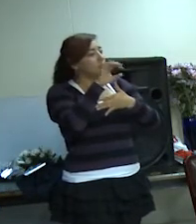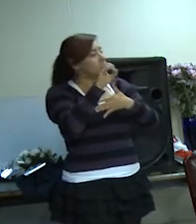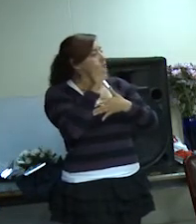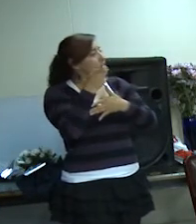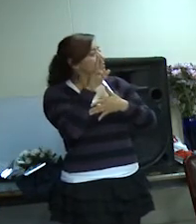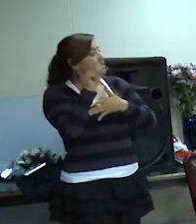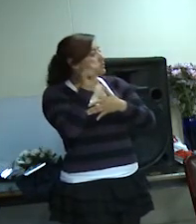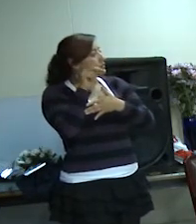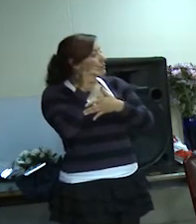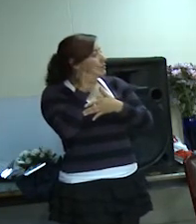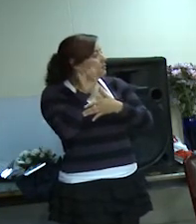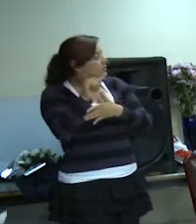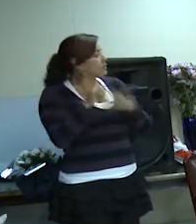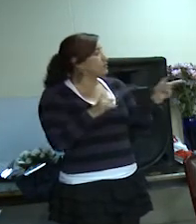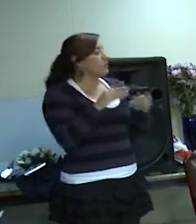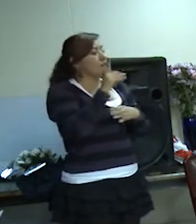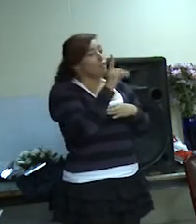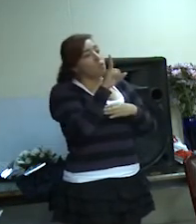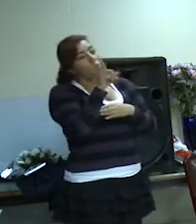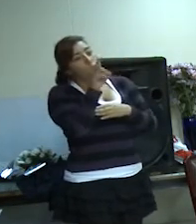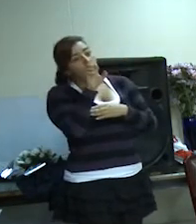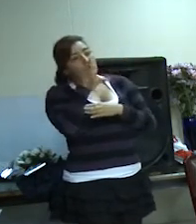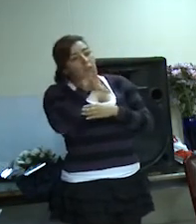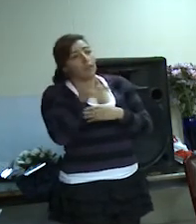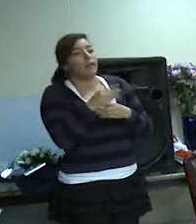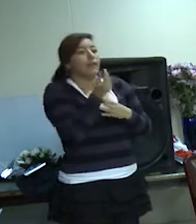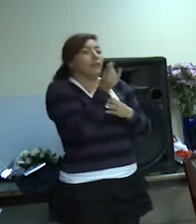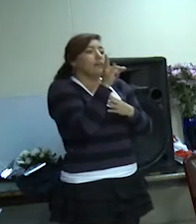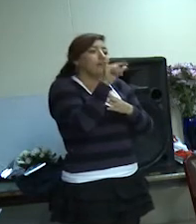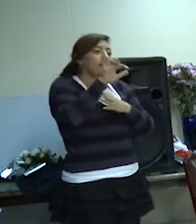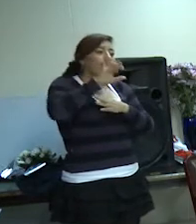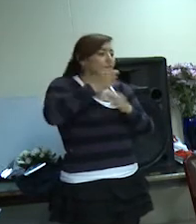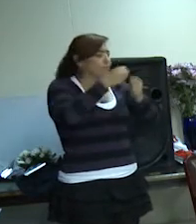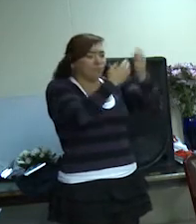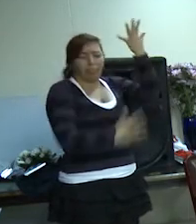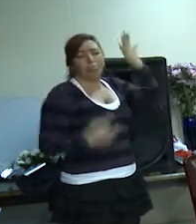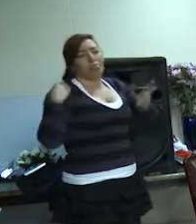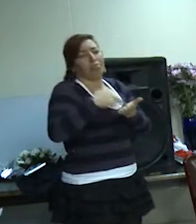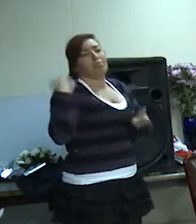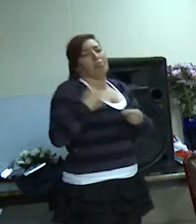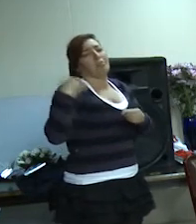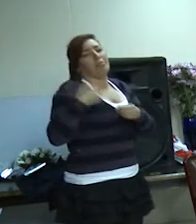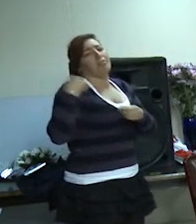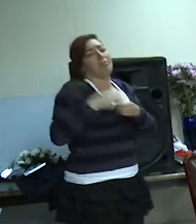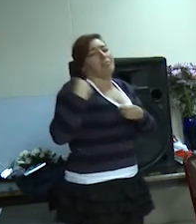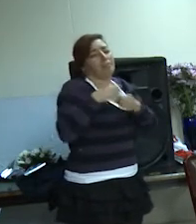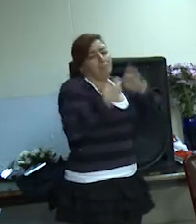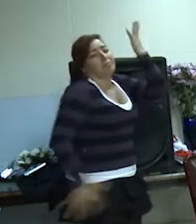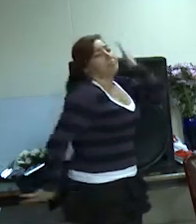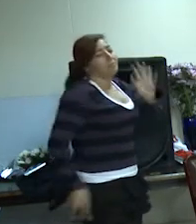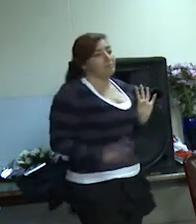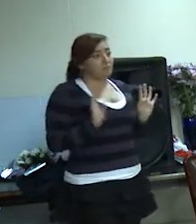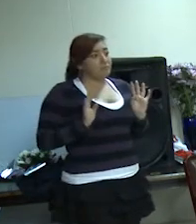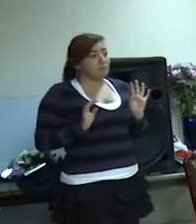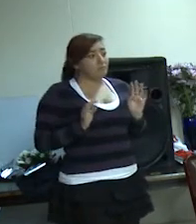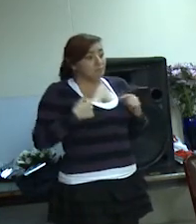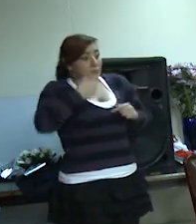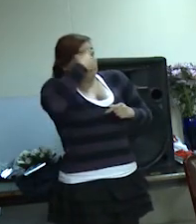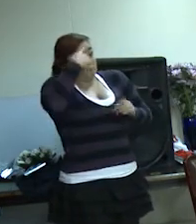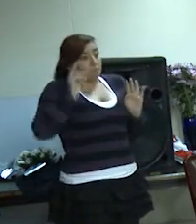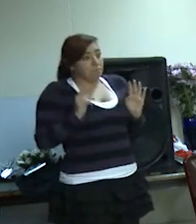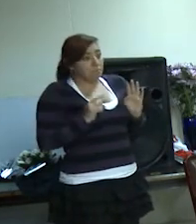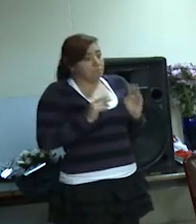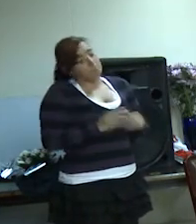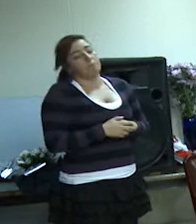a Dussel, a Quijano y a estos. Eso creo que es importante, pero eso es como lo que yo pienso. Por